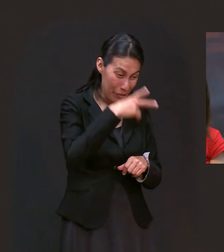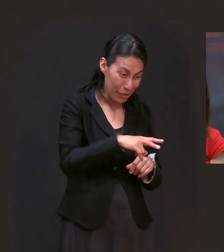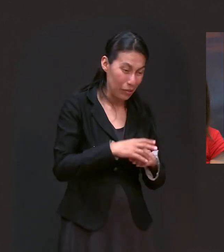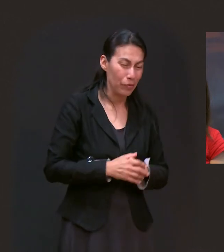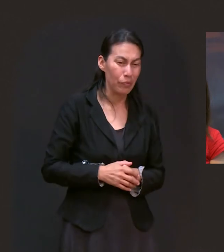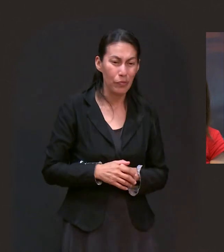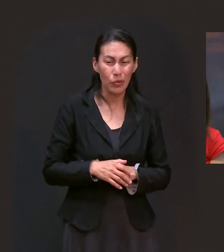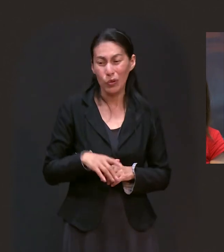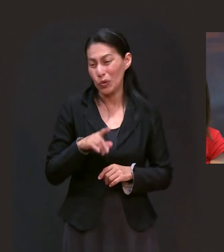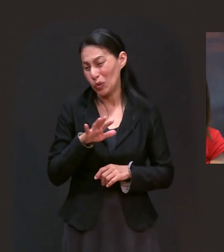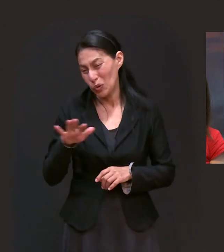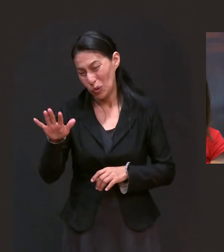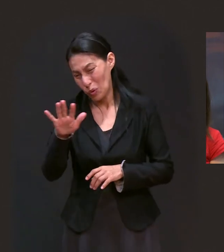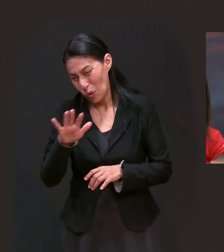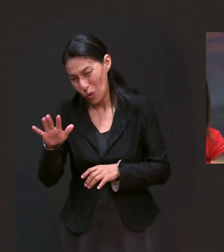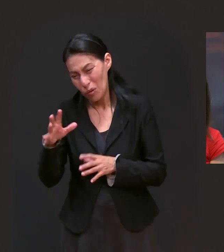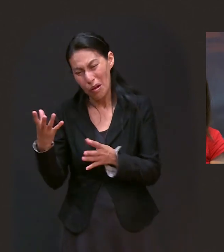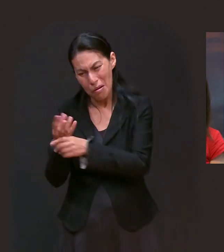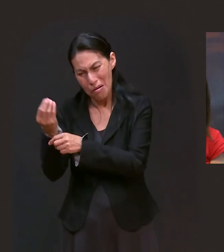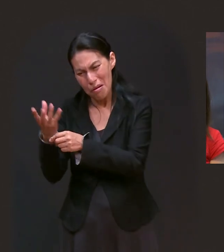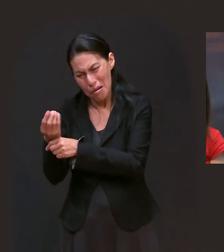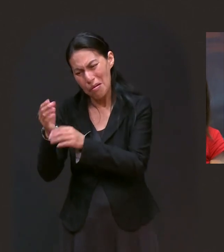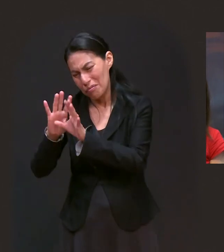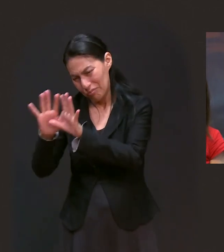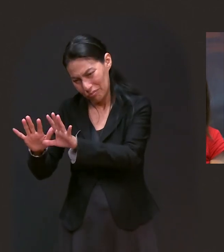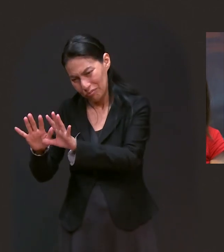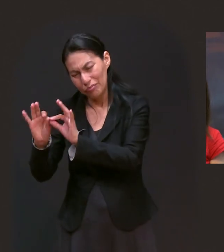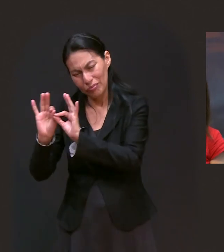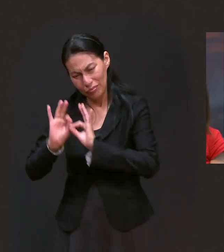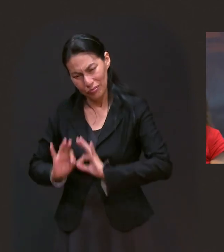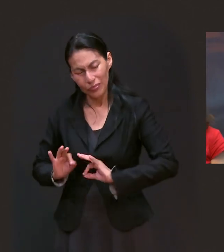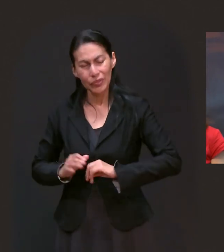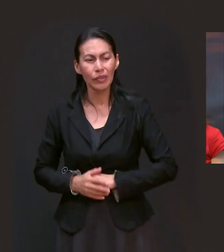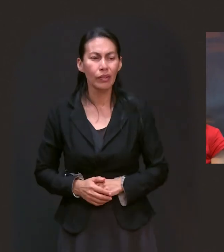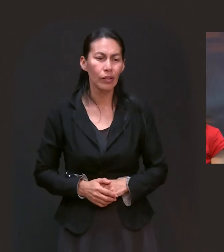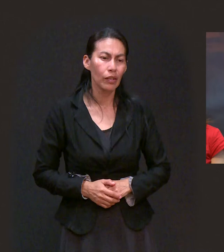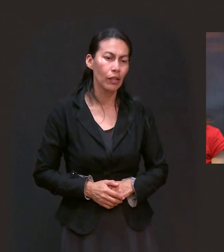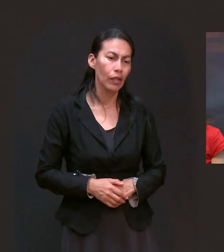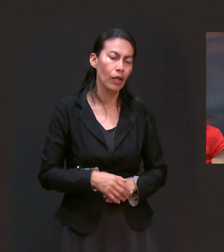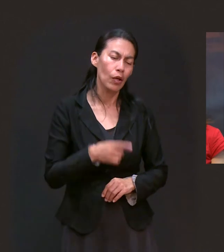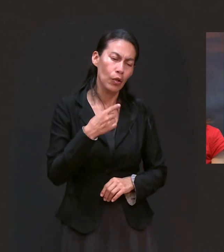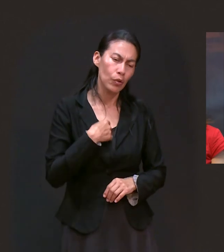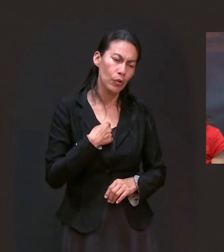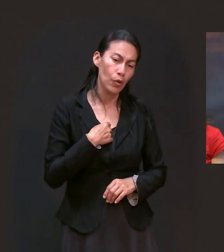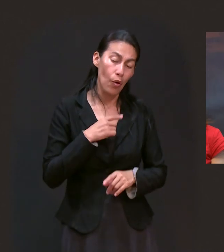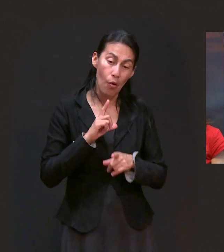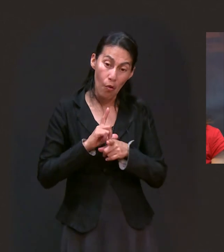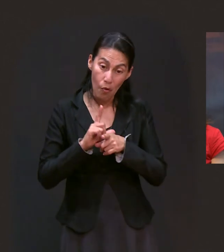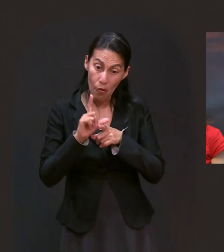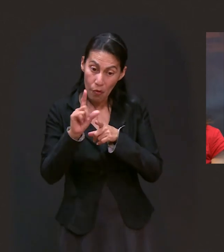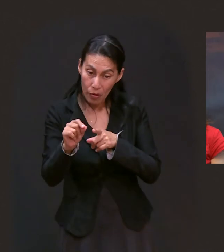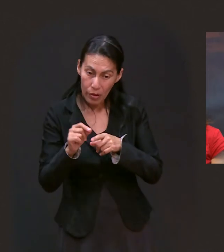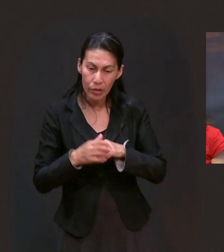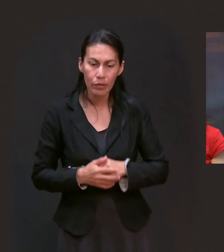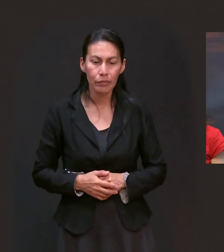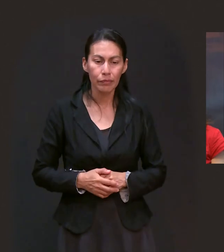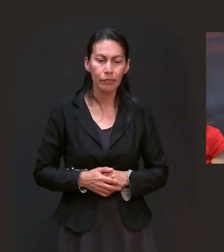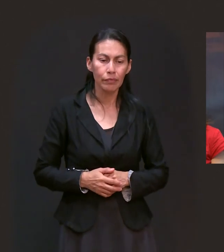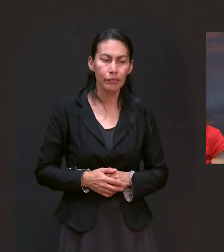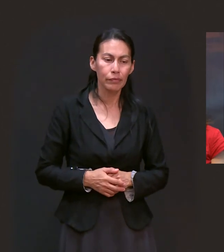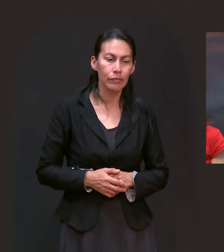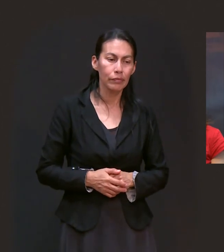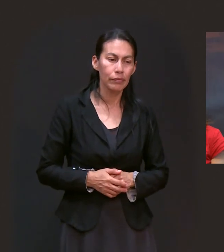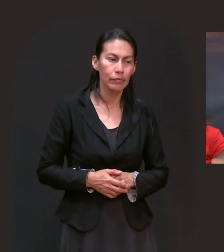negocios que tienen el compromiso que hay que dejar entonces eso fui a hablar con un olorcillo y me